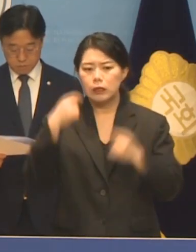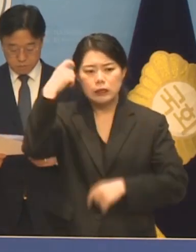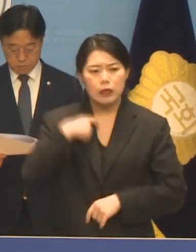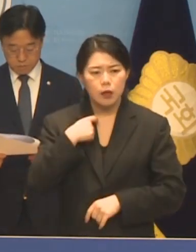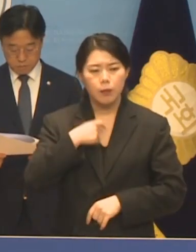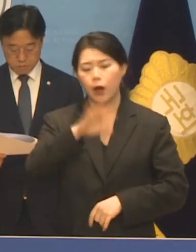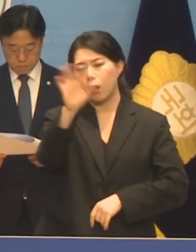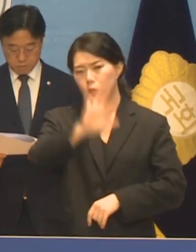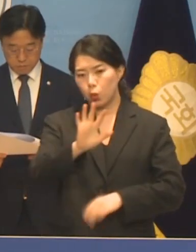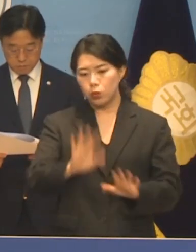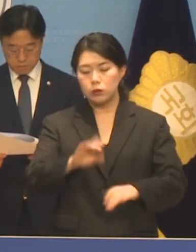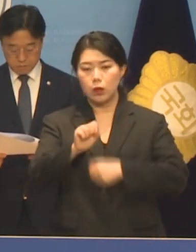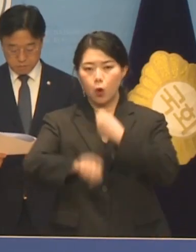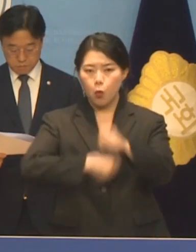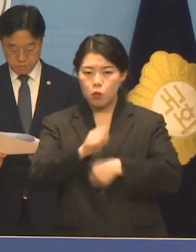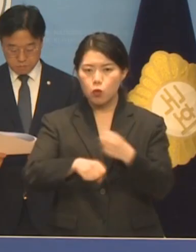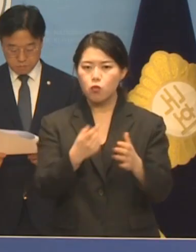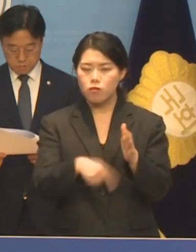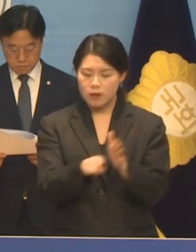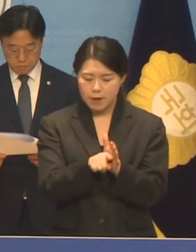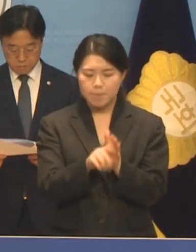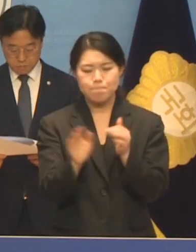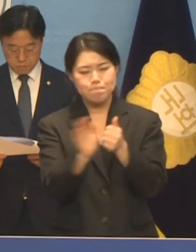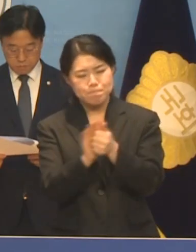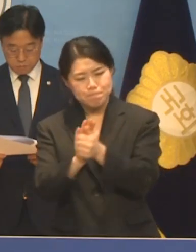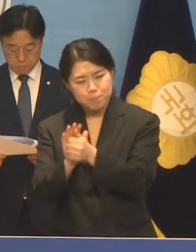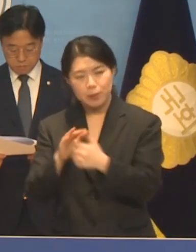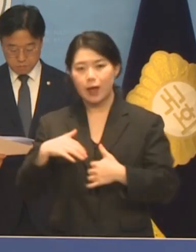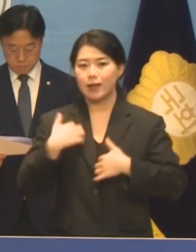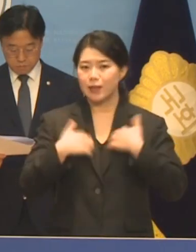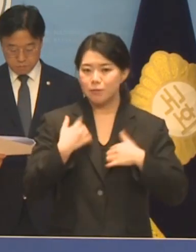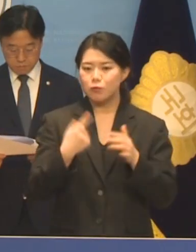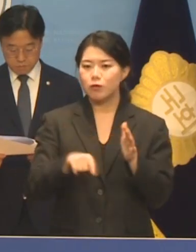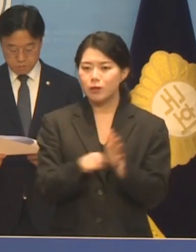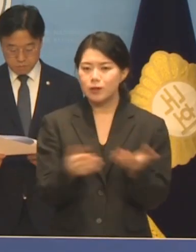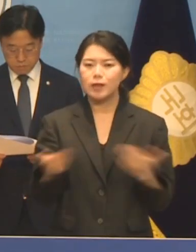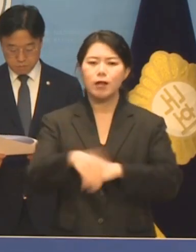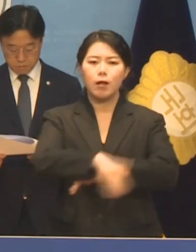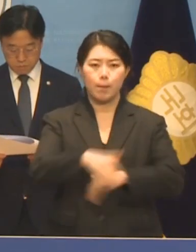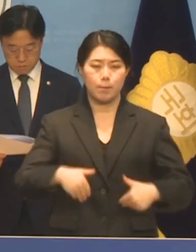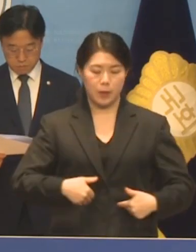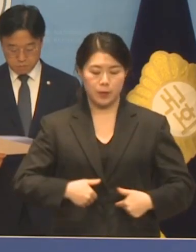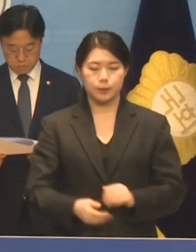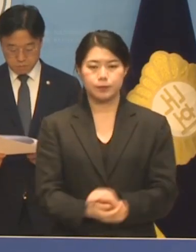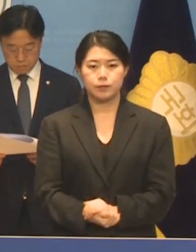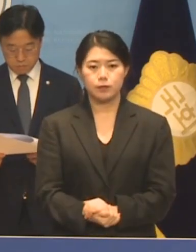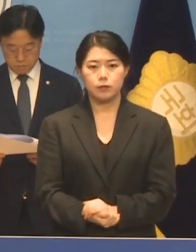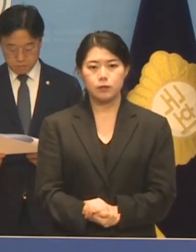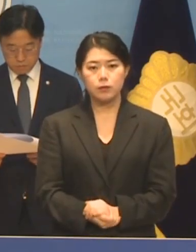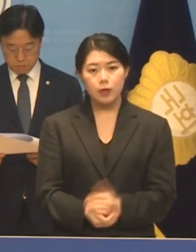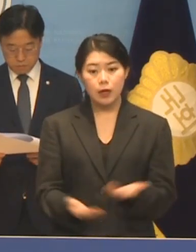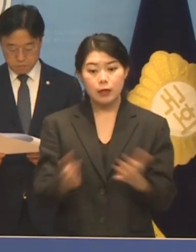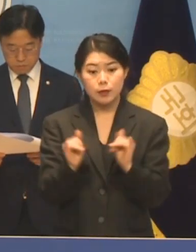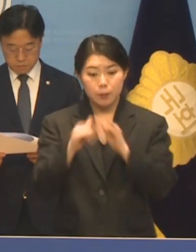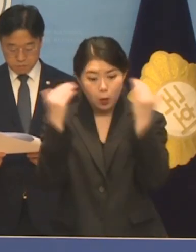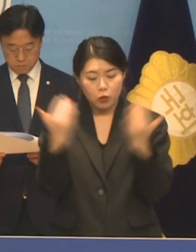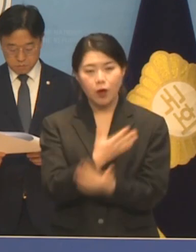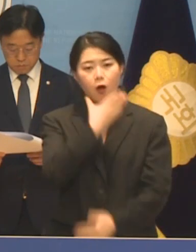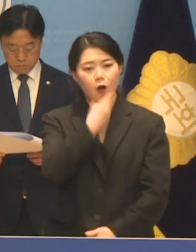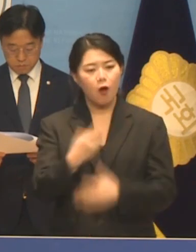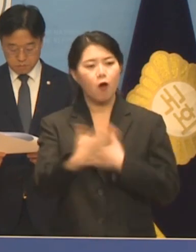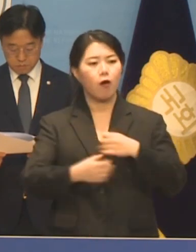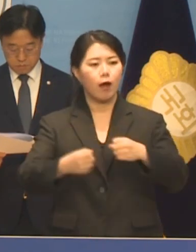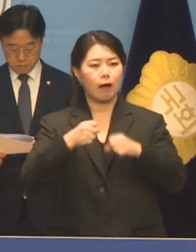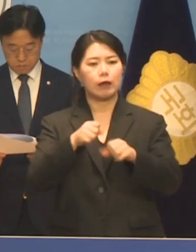아니라 동물권 운동에 진심인 동료들과 함께한다는 기쁨을 누리러 출근할 수 있어야 합니다. 구성원 모두가 건강하고 행복한